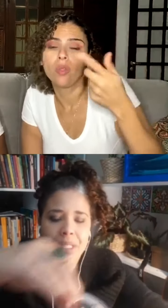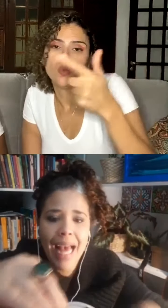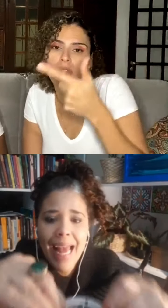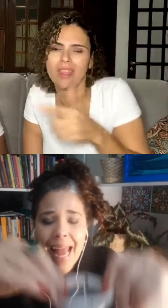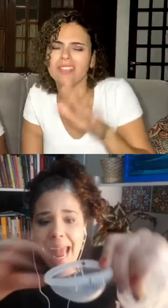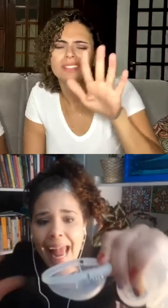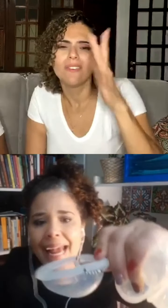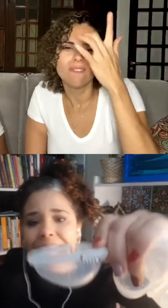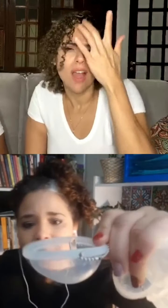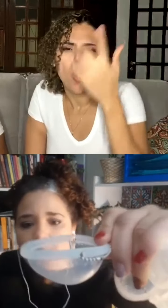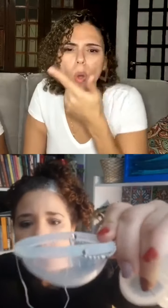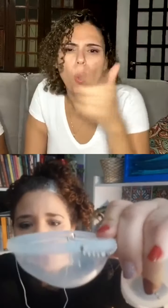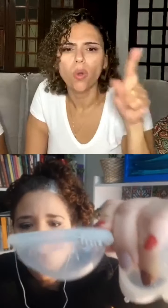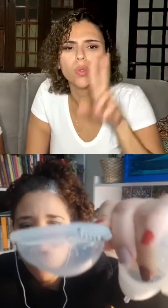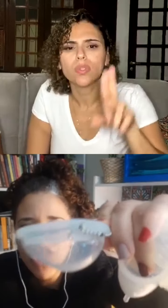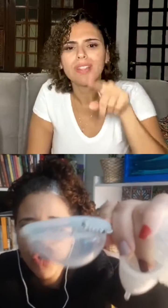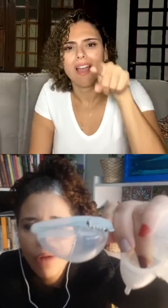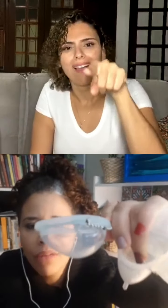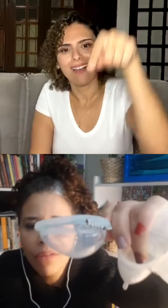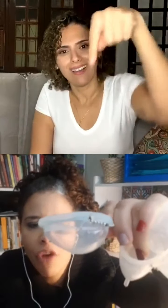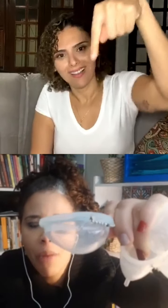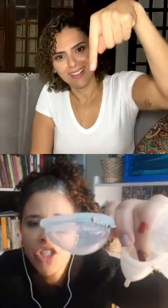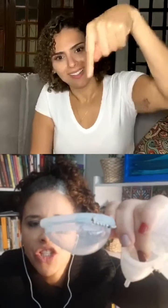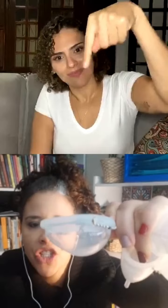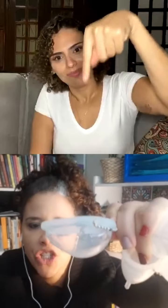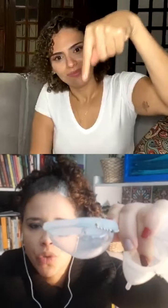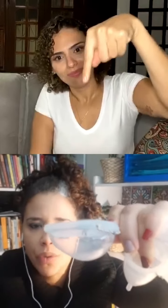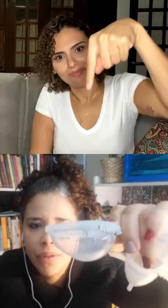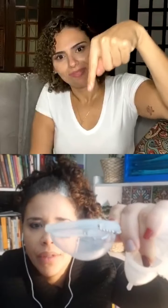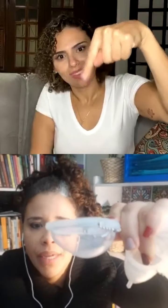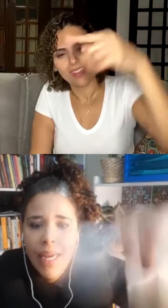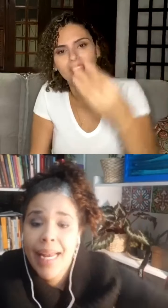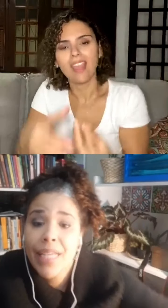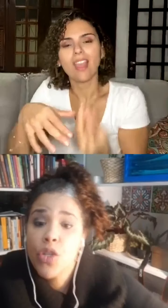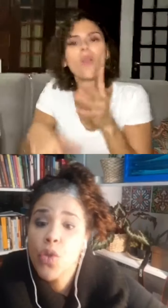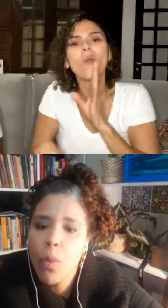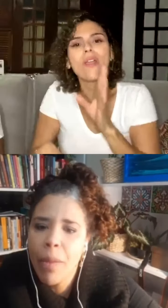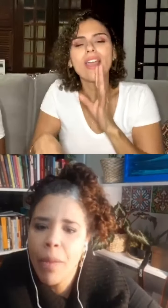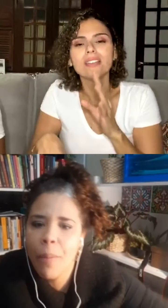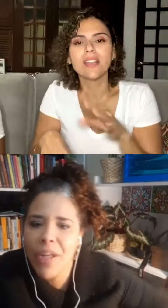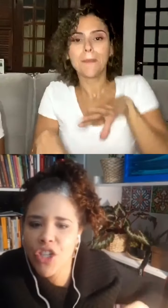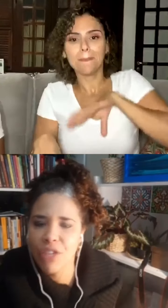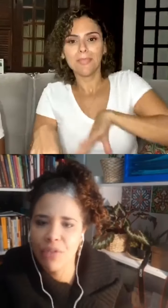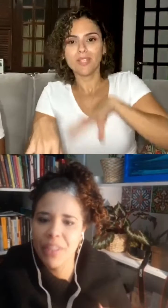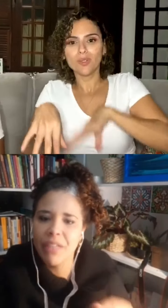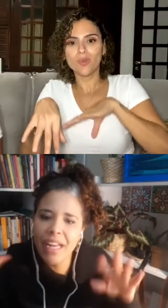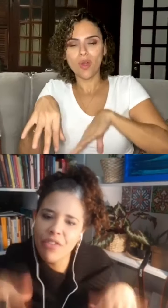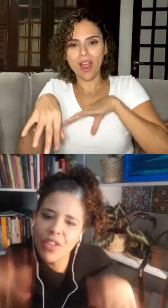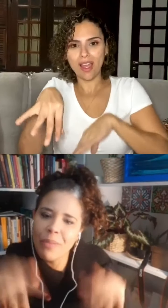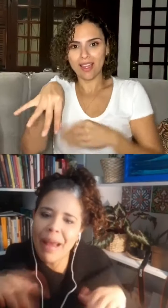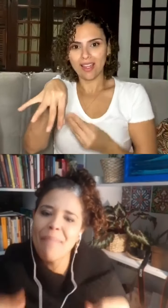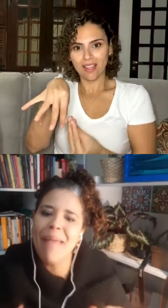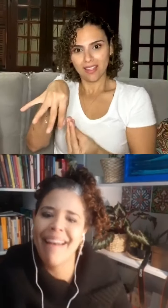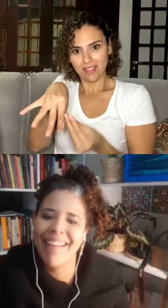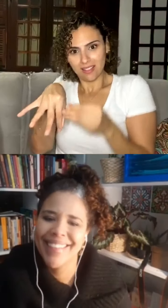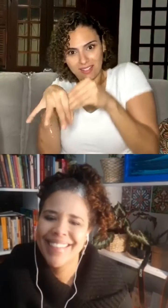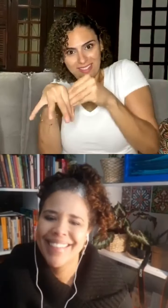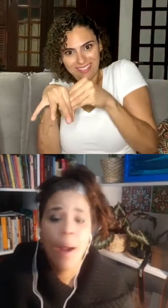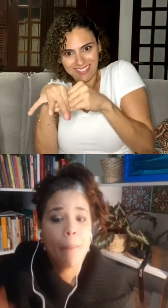usar é esse coletor menstrual na forma de disco. Ele é super compatível, então ele evita o